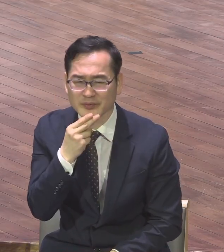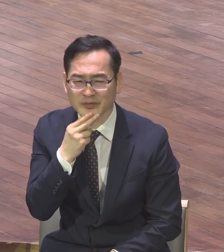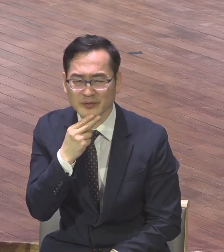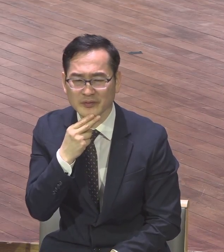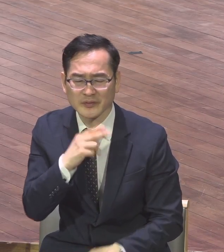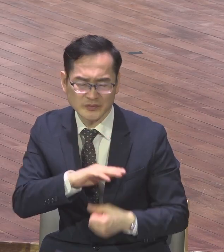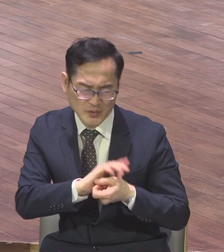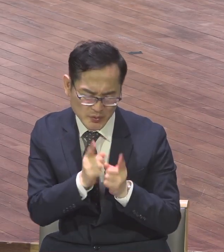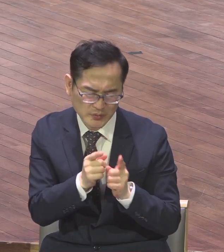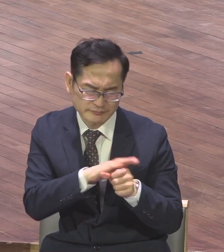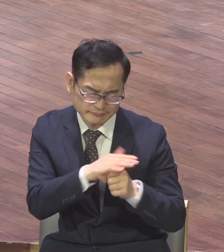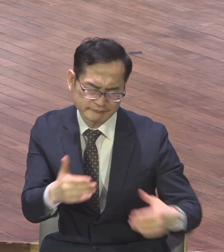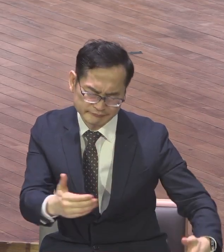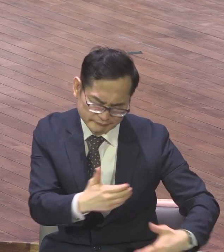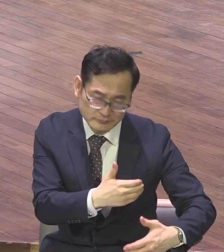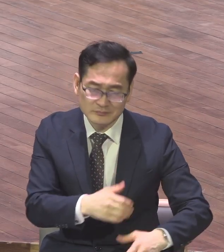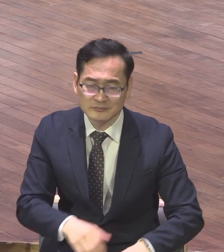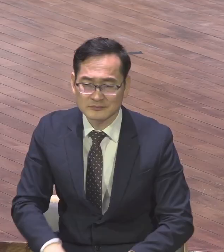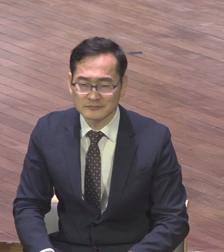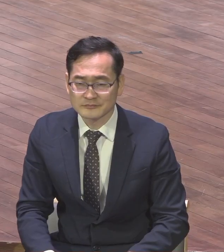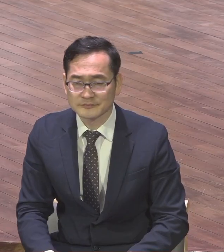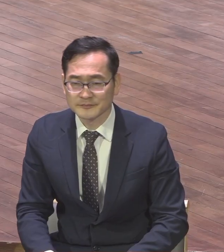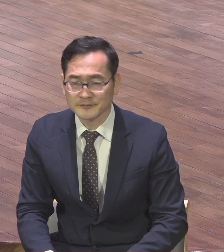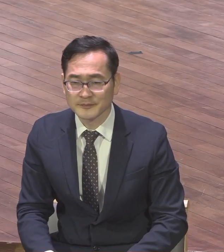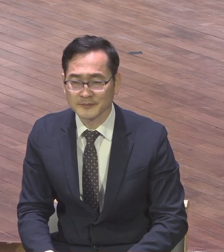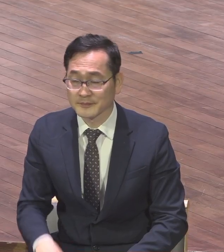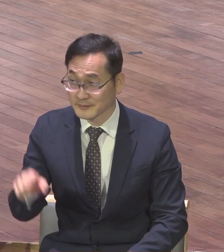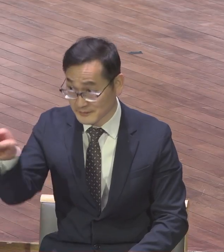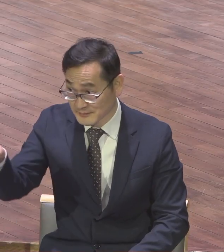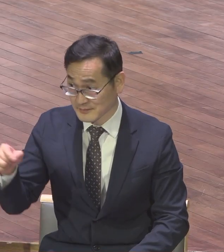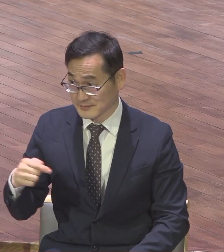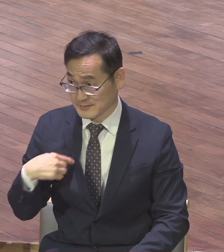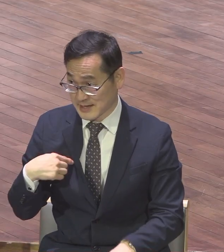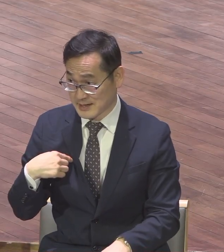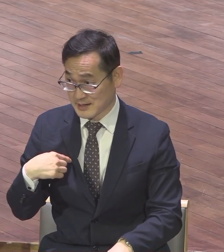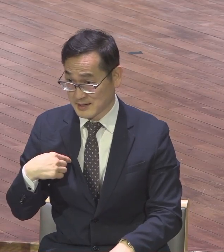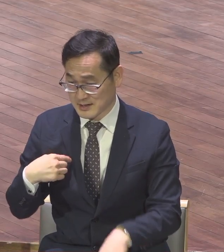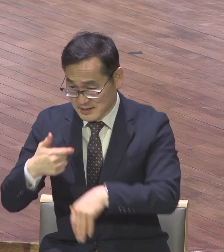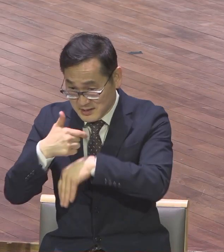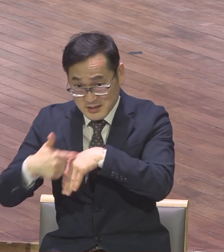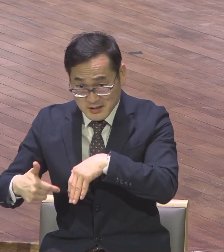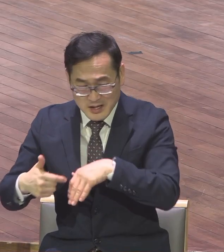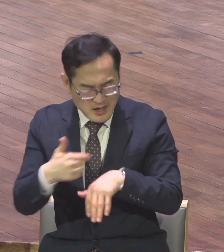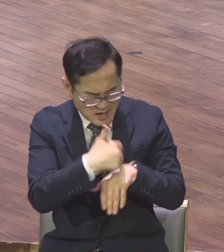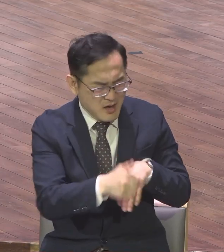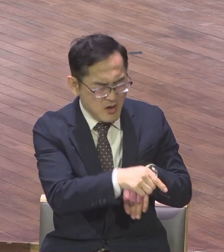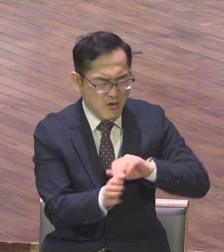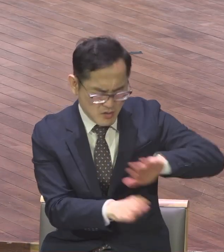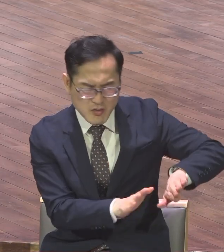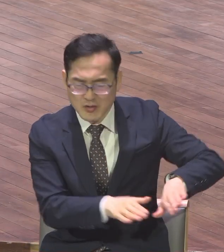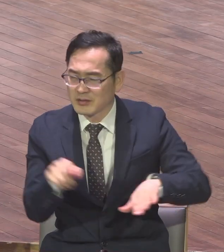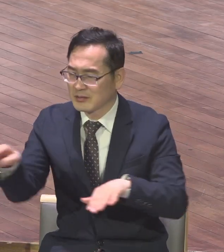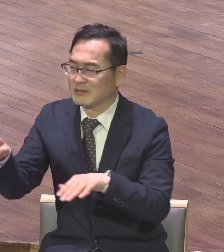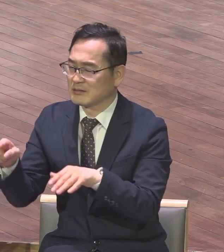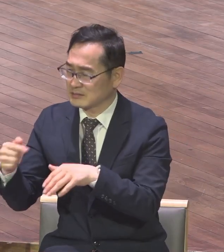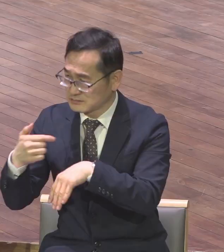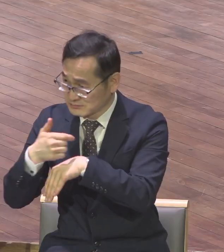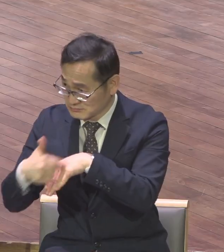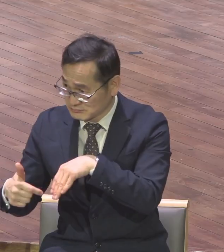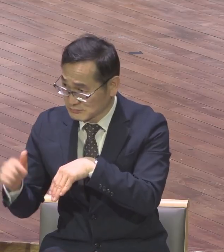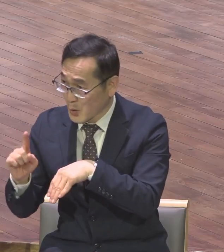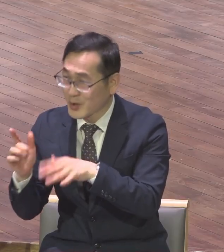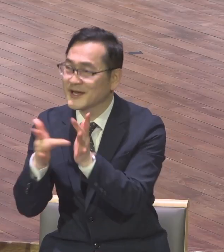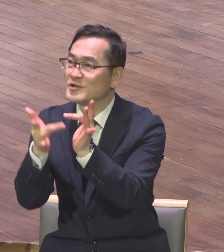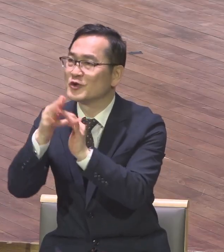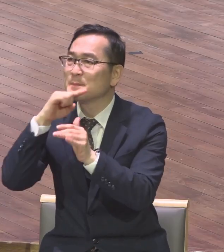상대방이 내 피부치라고 하면 그 흠을 덮어주지요. 내 피부치인데 흠을 덮어주고 무슨